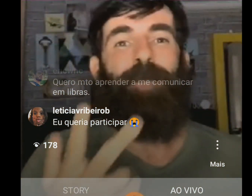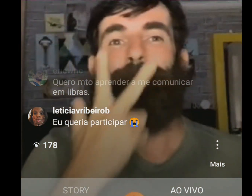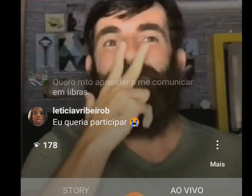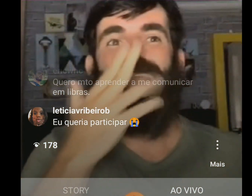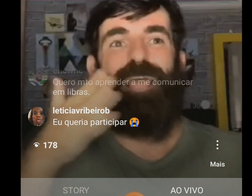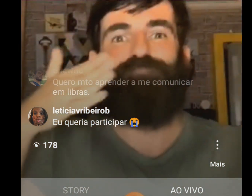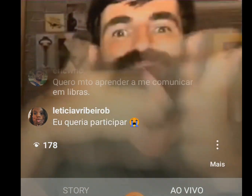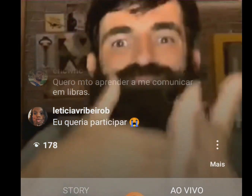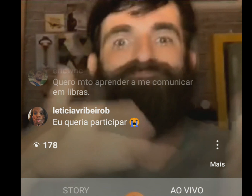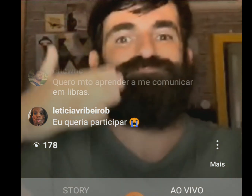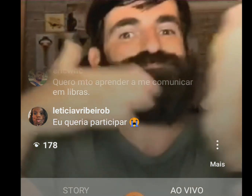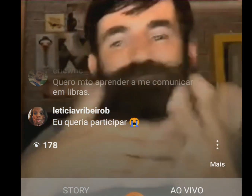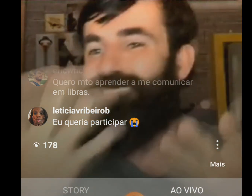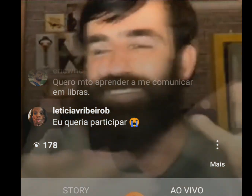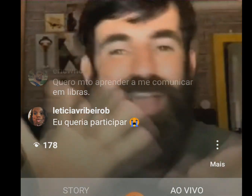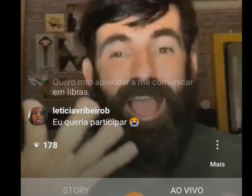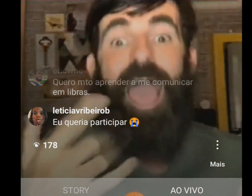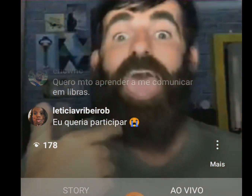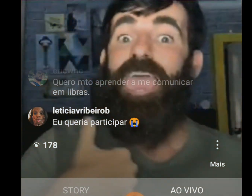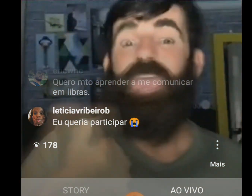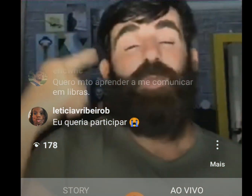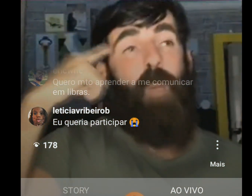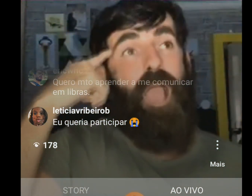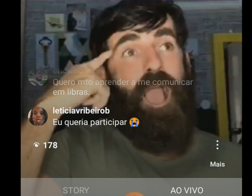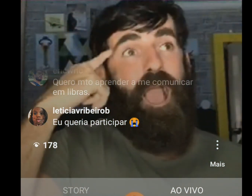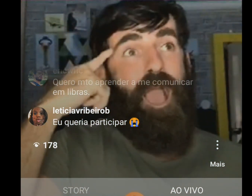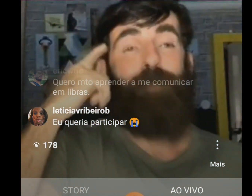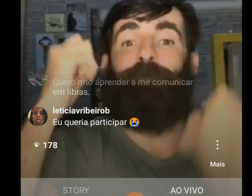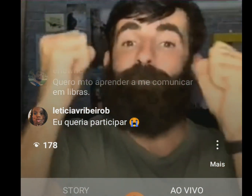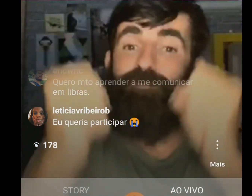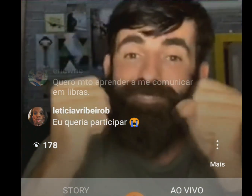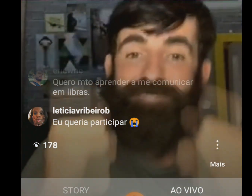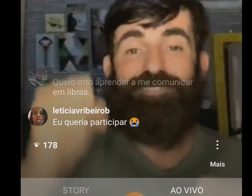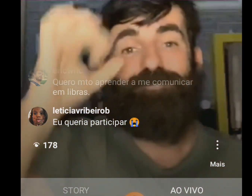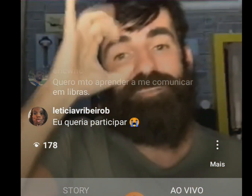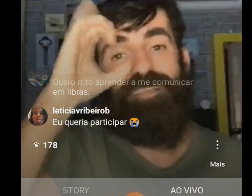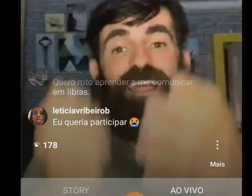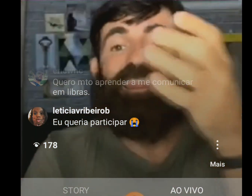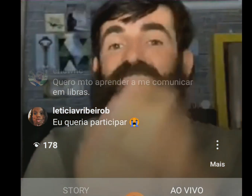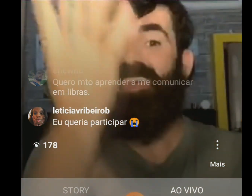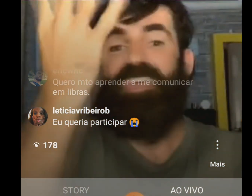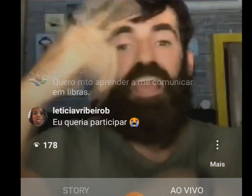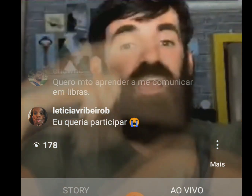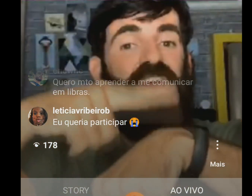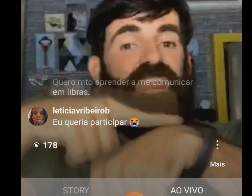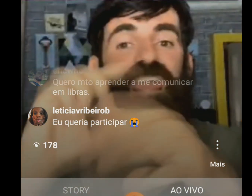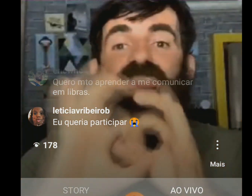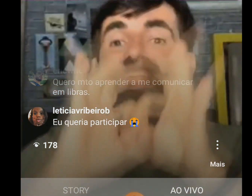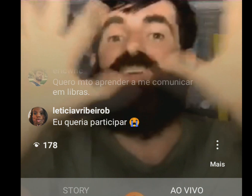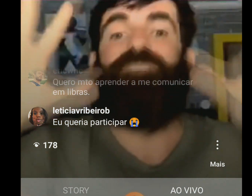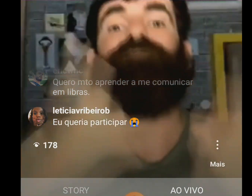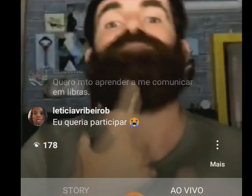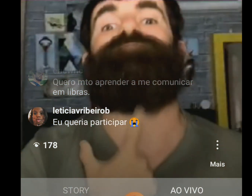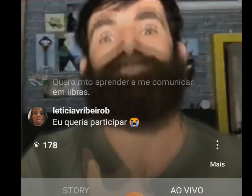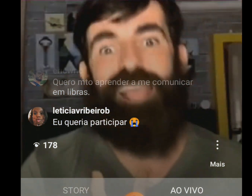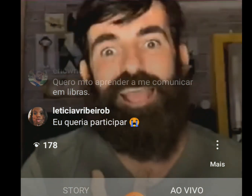para fazer cursos livres, falam que não podem, parece que sempre tem alguns entraves. Eu acho, por exemplo, que precisa